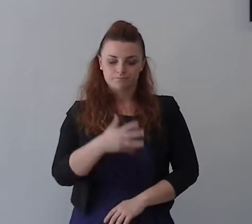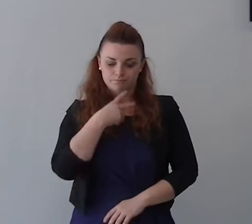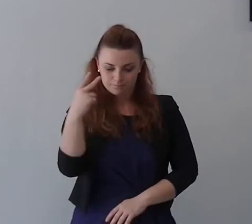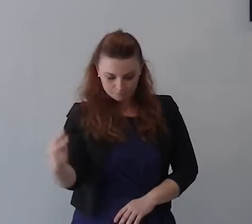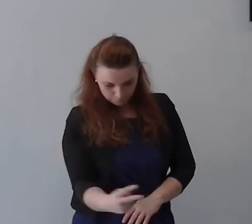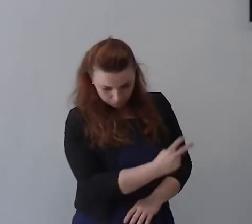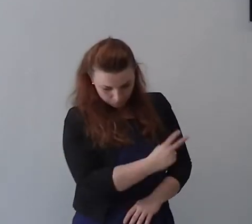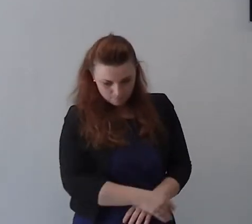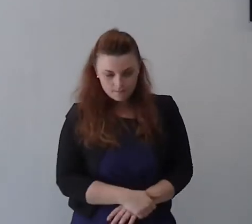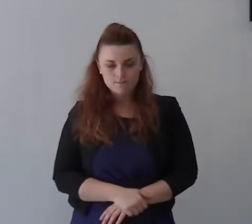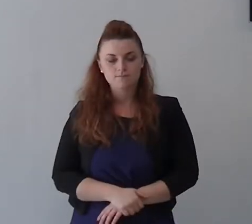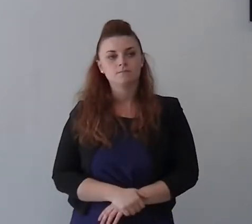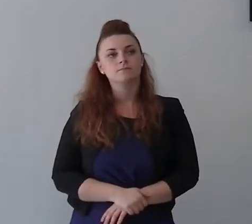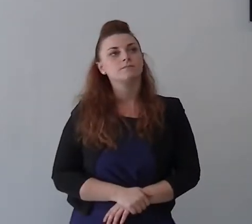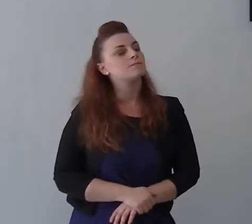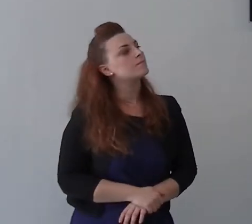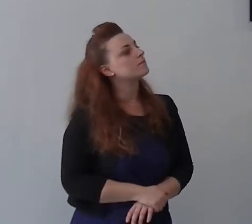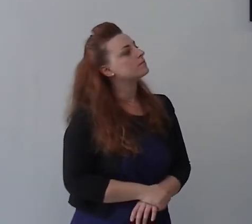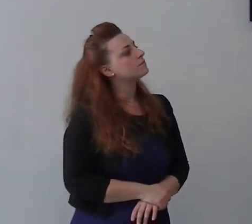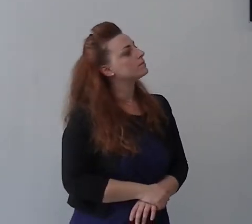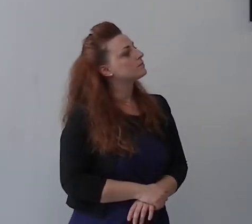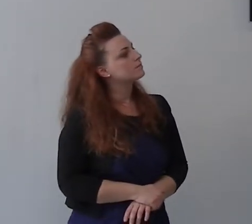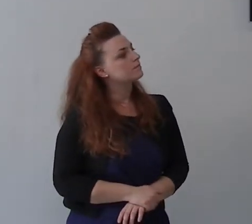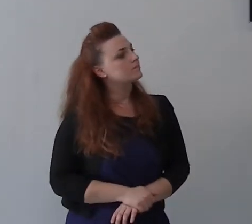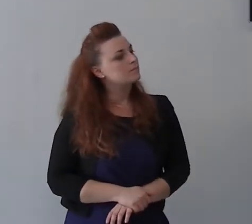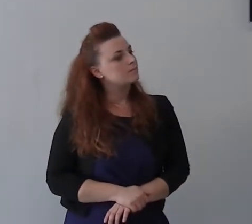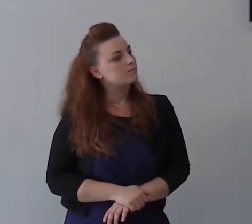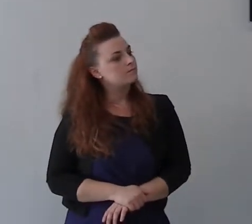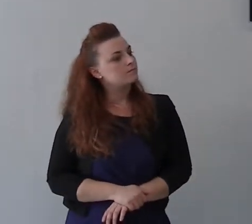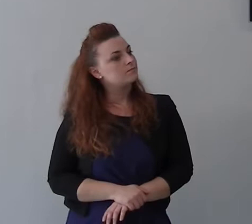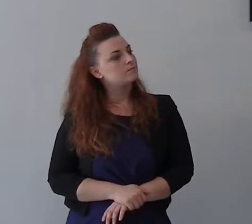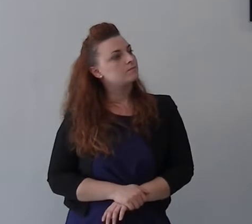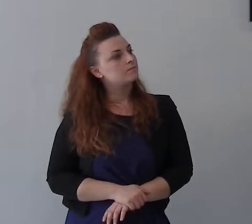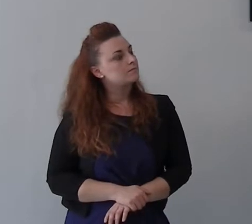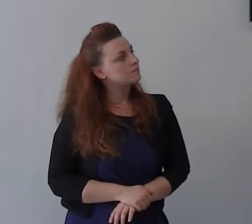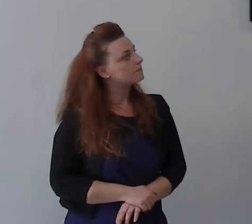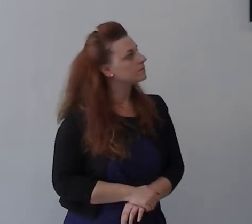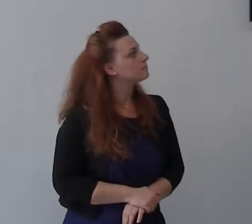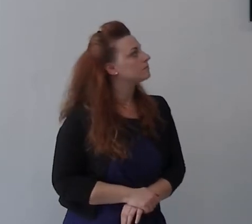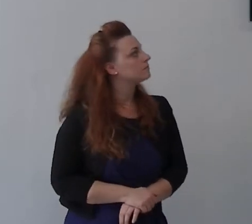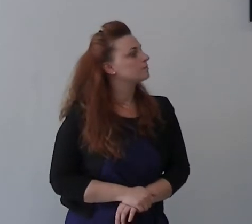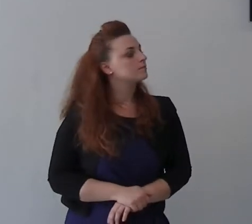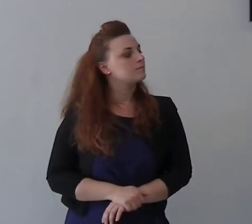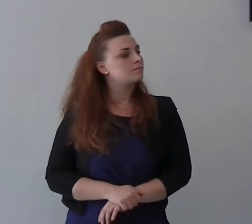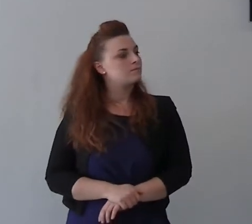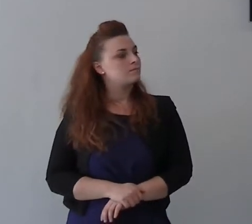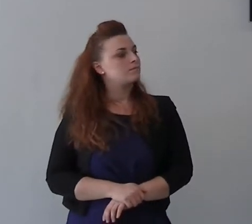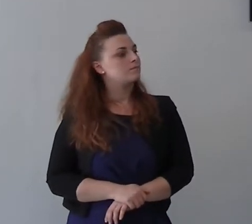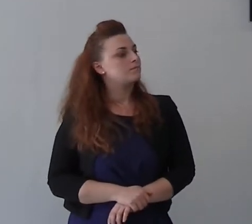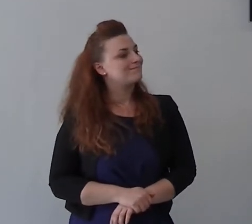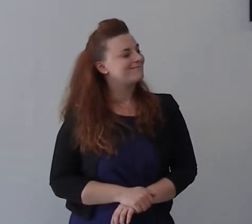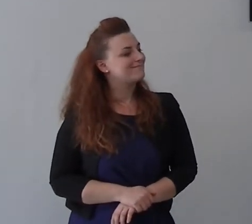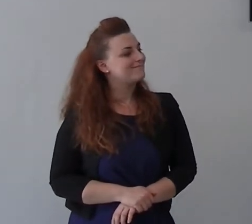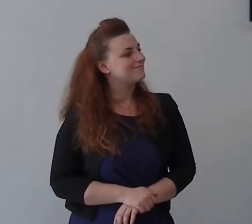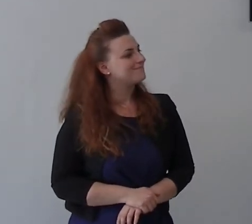3, 16 dice: Gesù, appena fu battezzato, salì fuori dall'acqua. Ed ecco, i cieli si